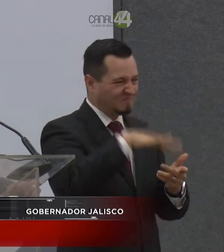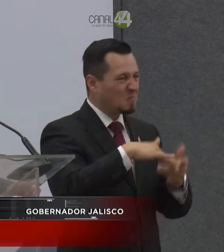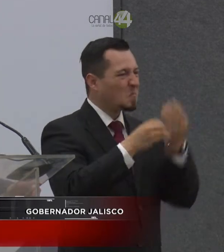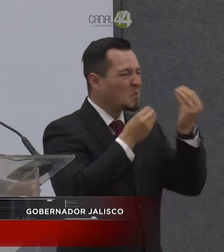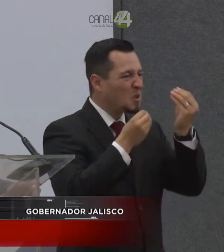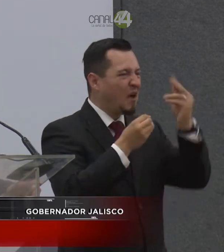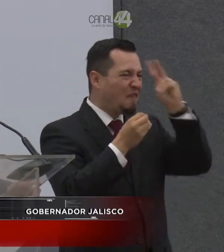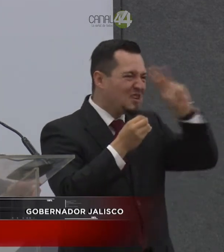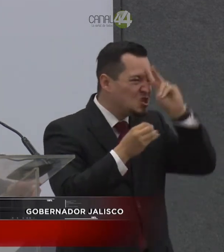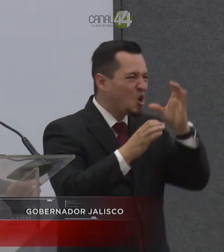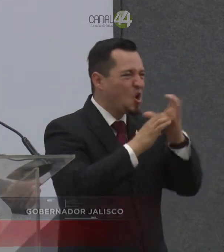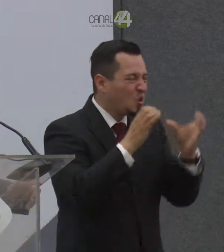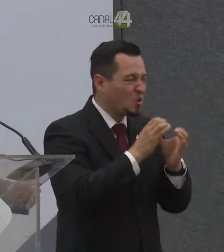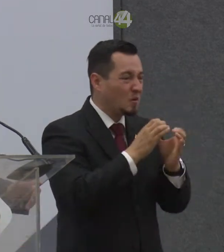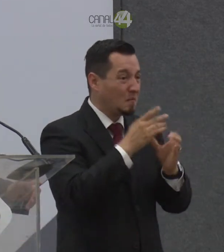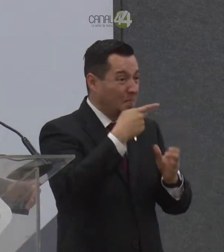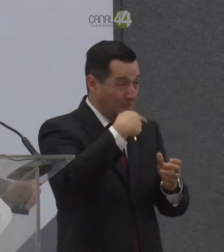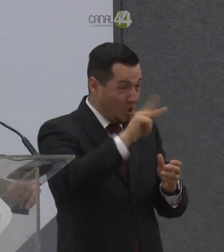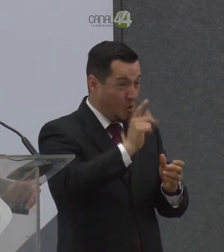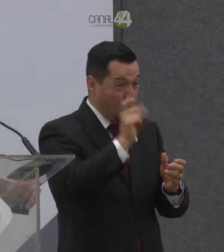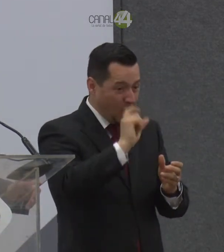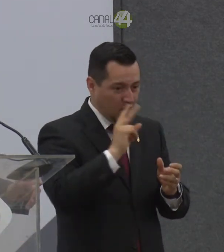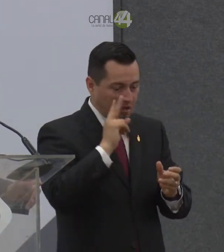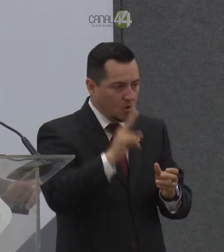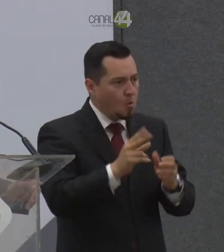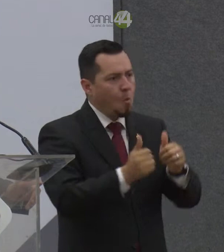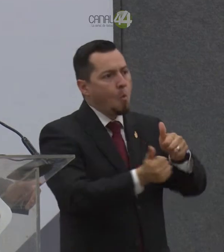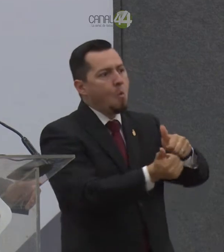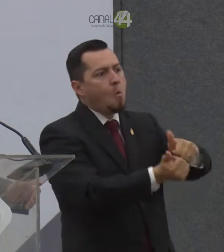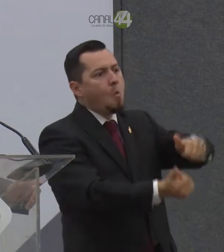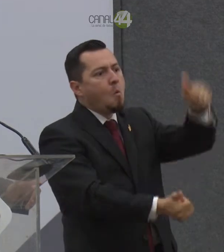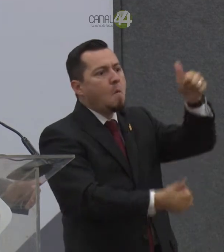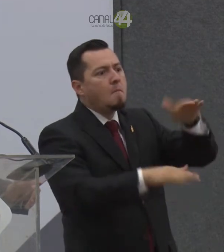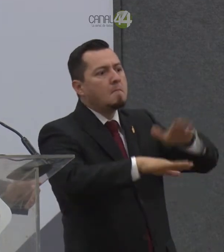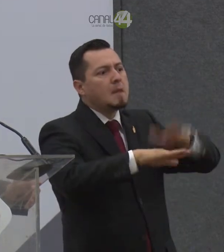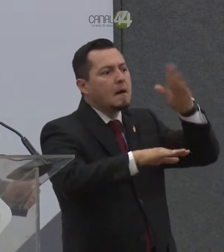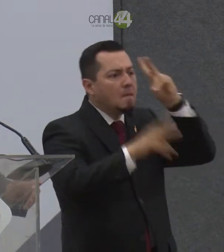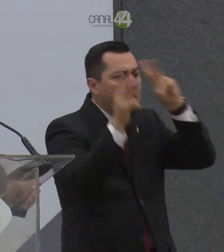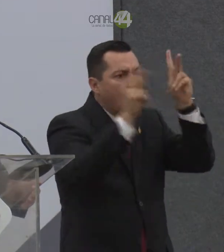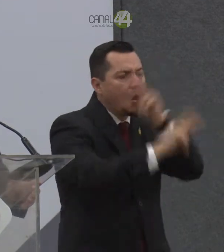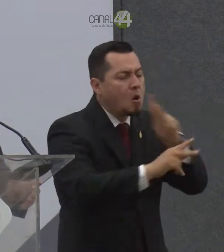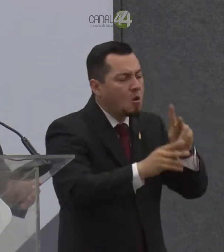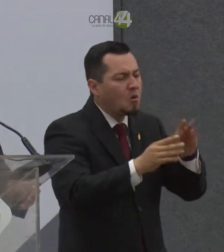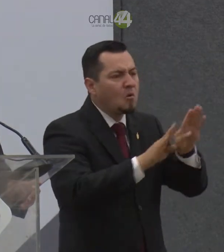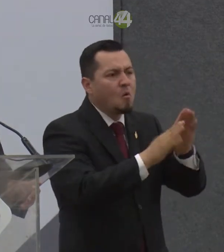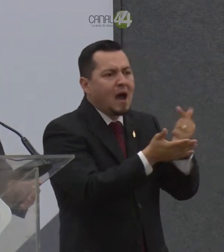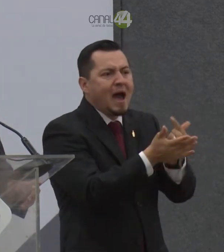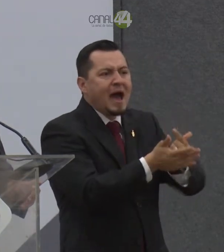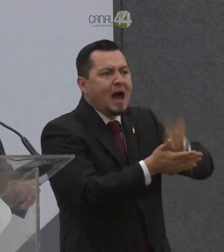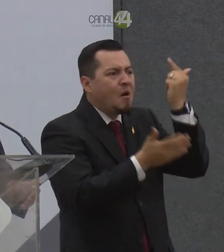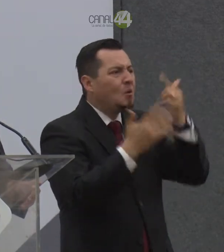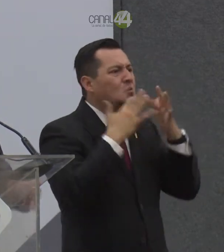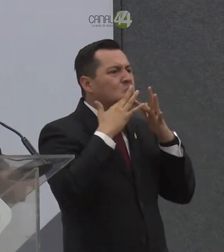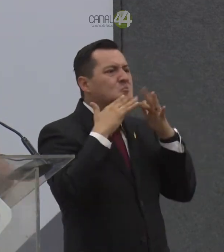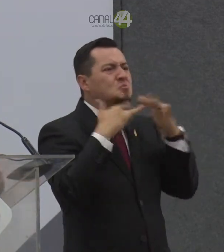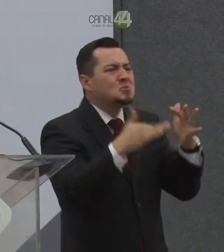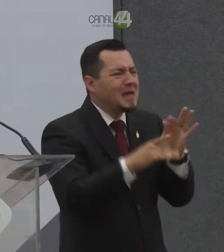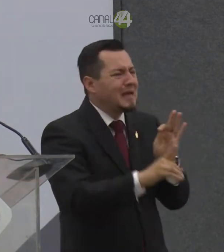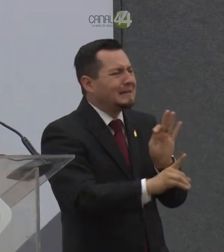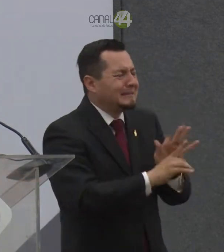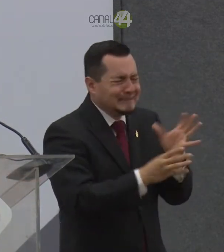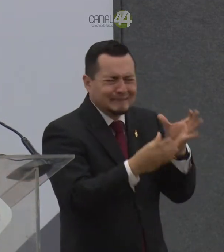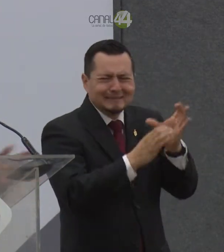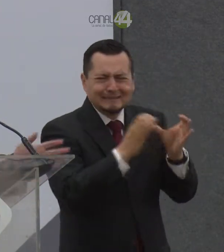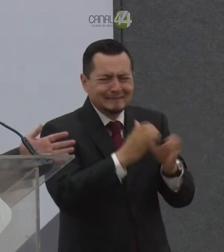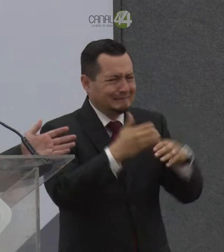muy profundos, pero nunca me imaginé el tamaño del problema. Hasta que lo ves de frente y entiendes lo que se